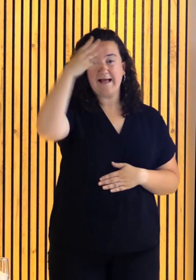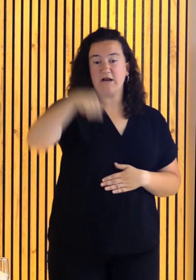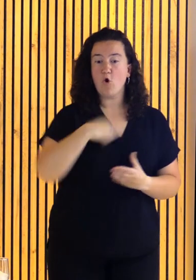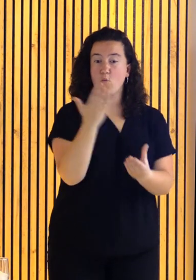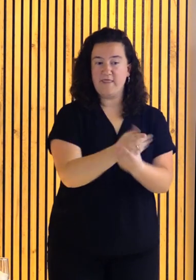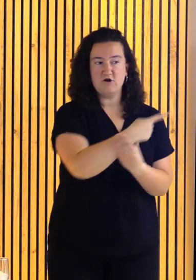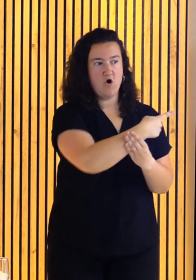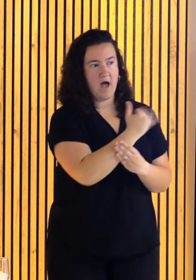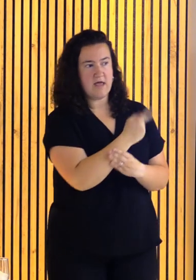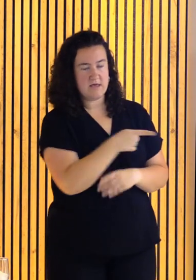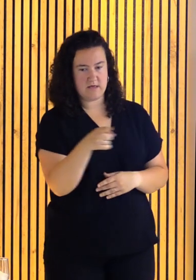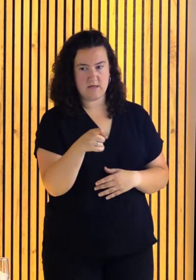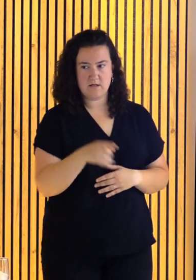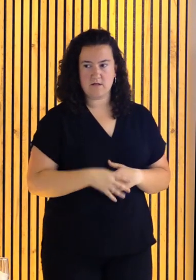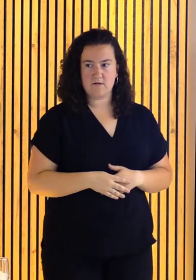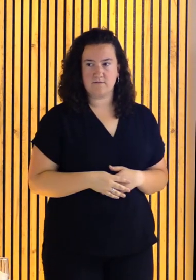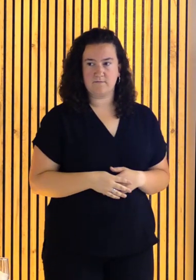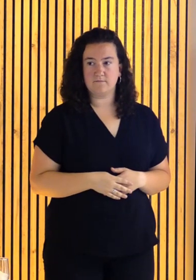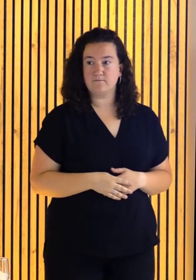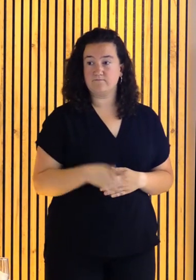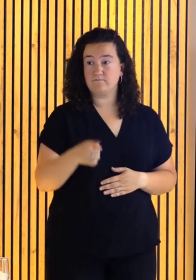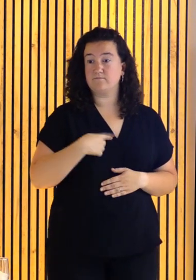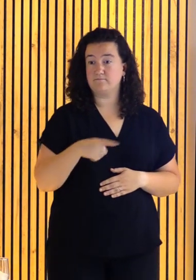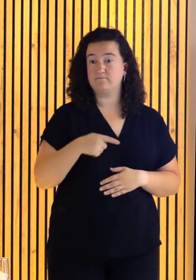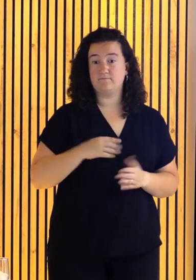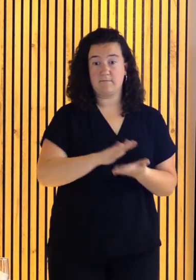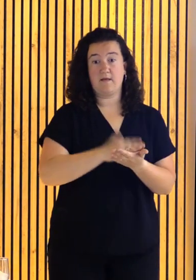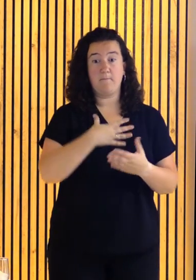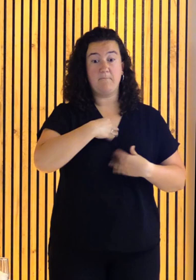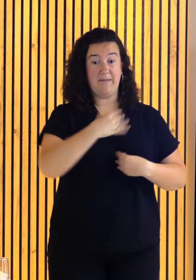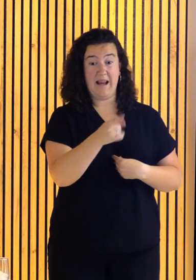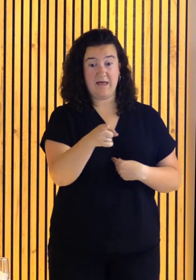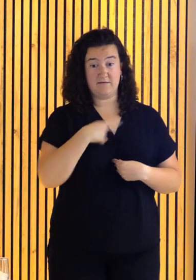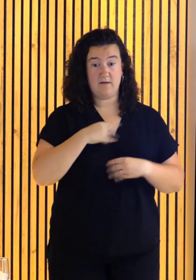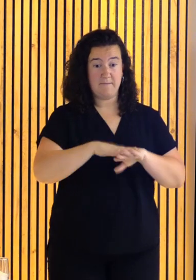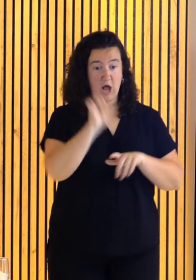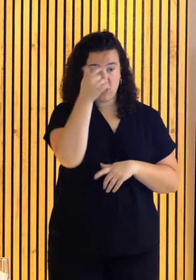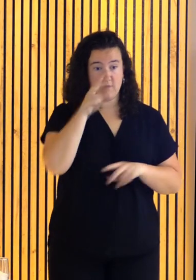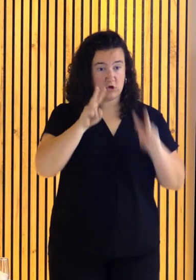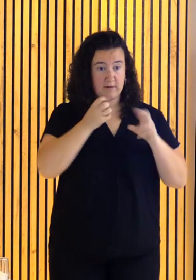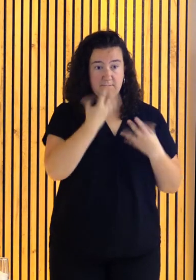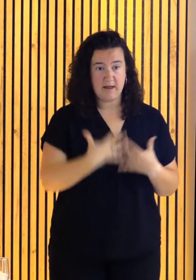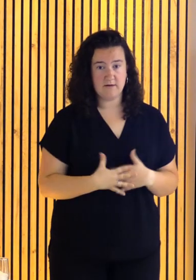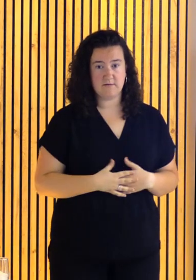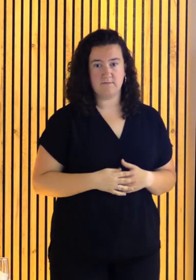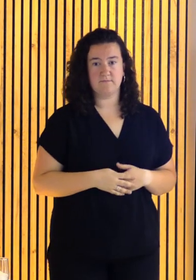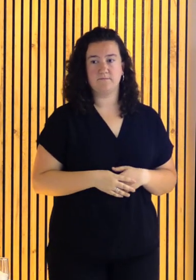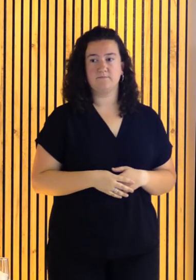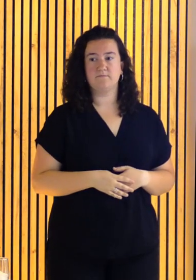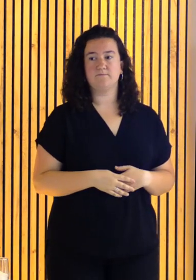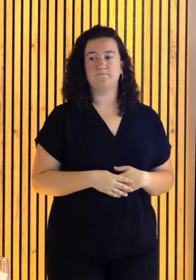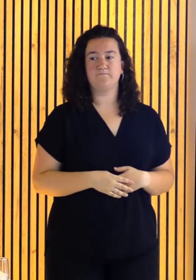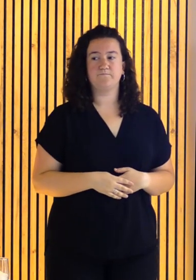da, behar bat ez dira ondo ikusiko kontzeptu bat, baina kuadernuan daukazu, karpetan daukazu horren kopia bat.